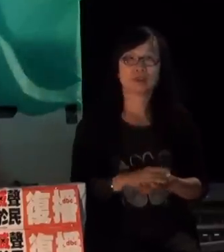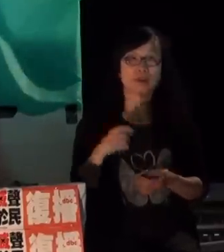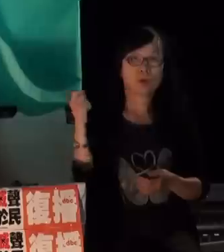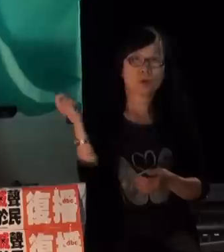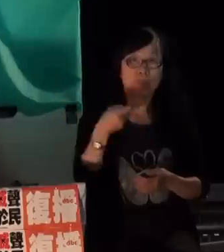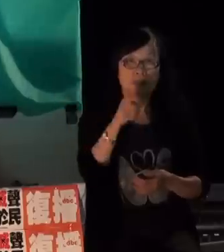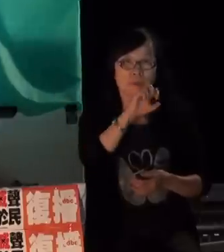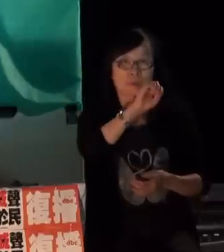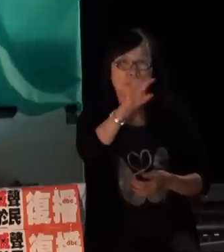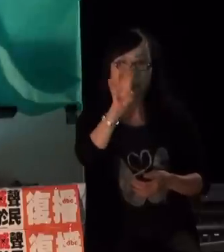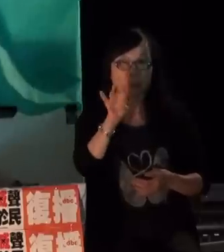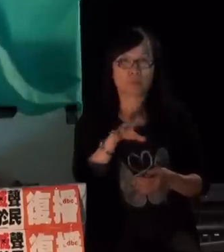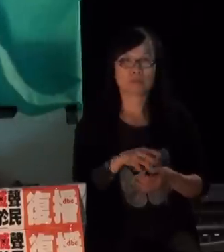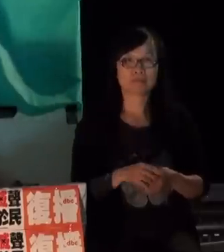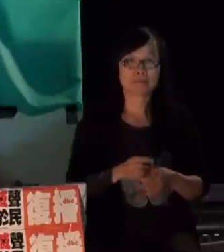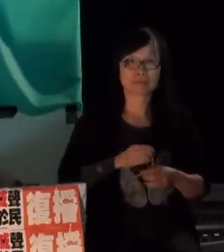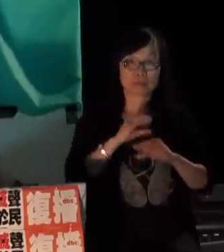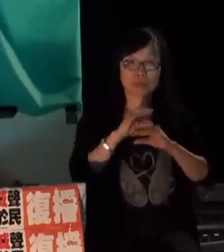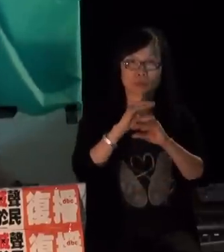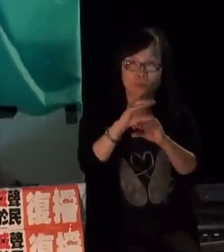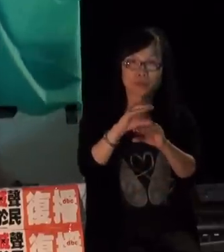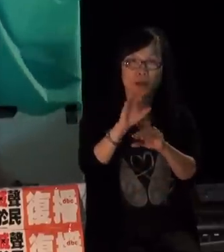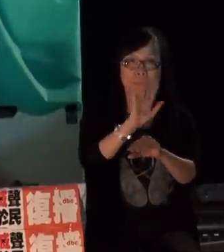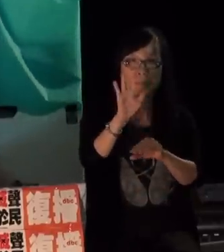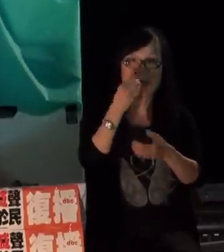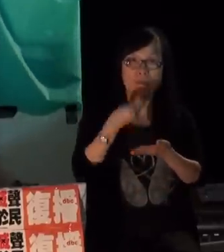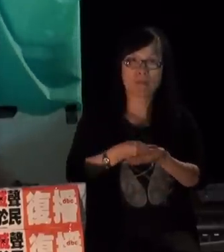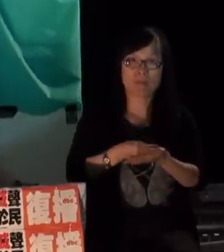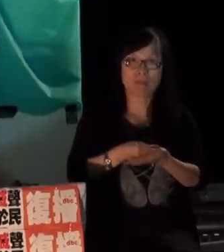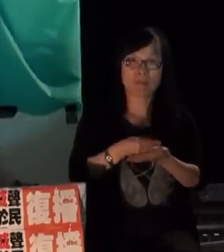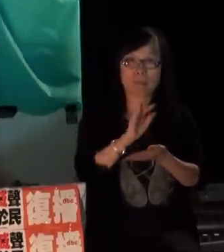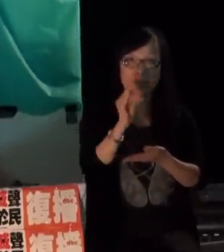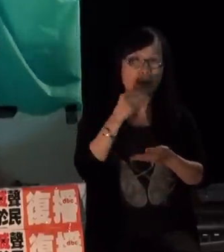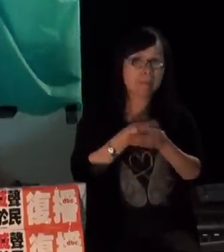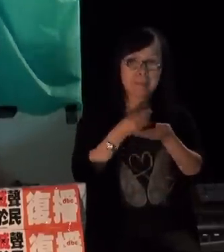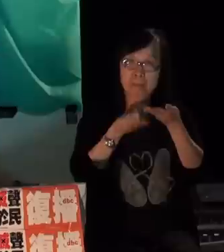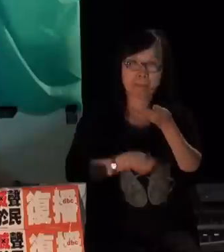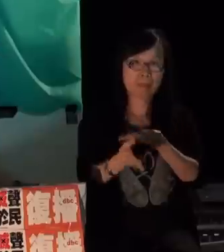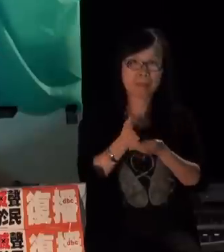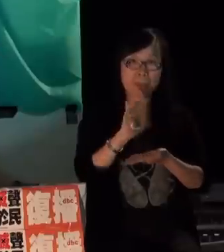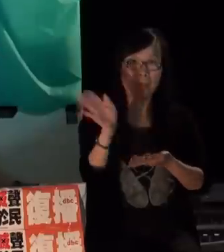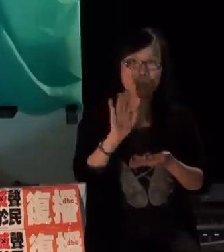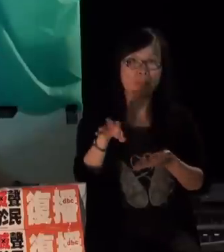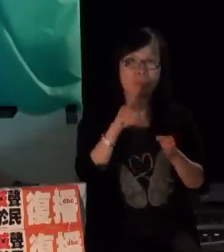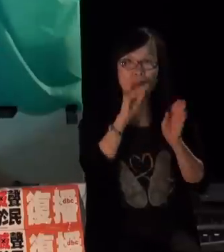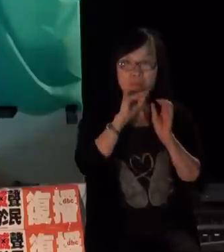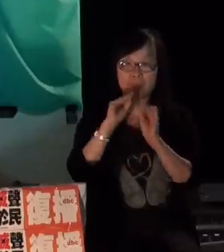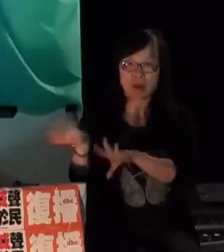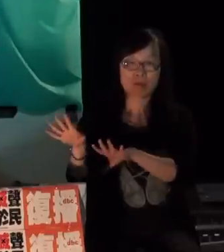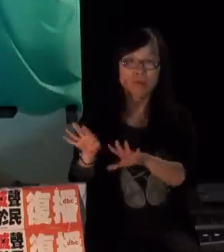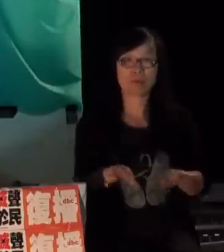話我啲股份又唔買又唔賣，我抌啲錢落鹹水